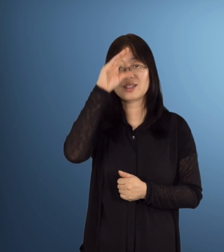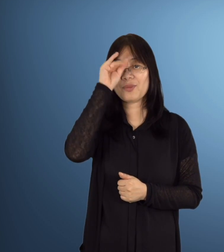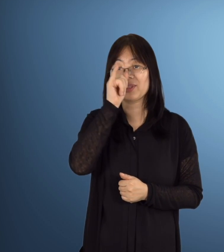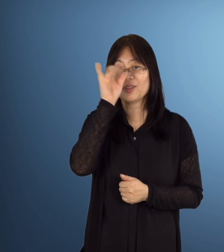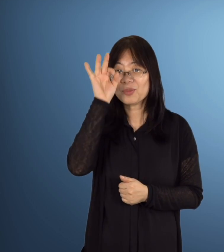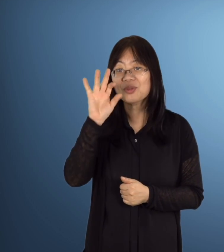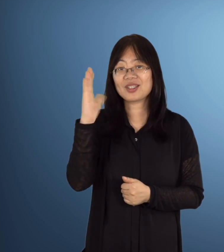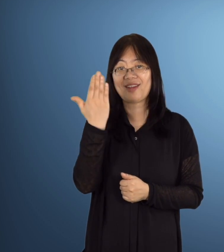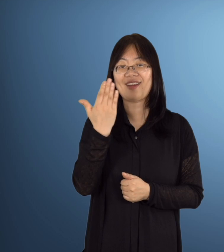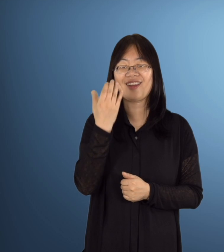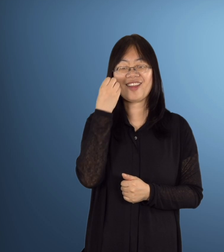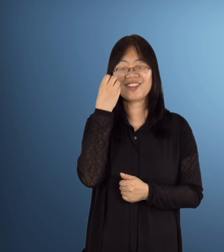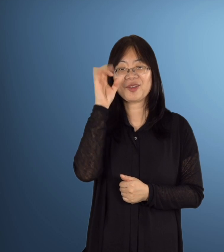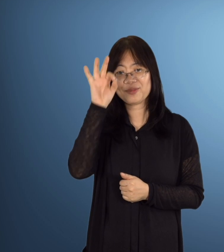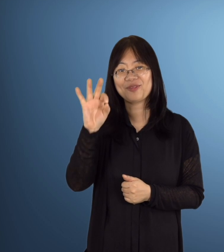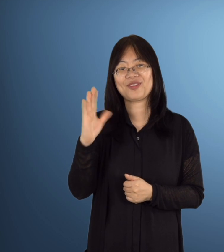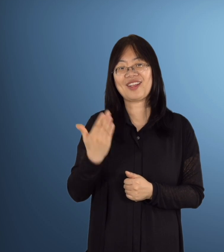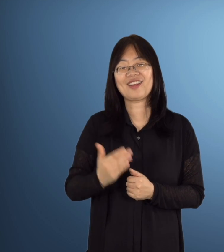닮더라고요. 신기하게.